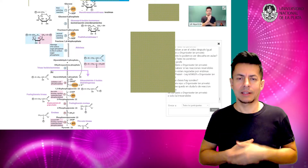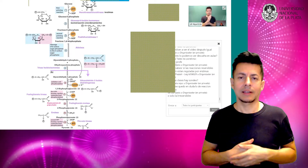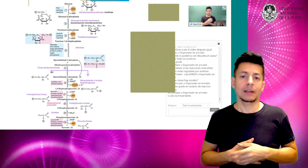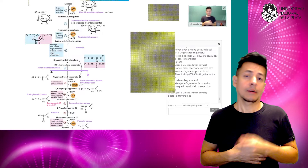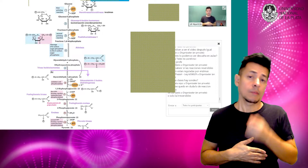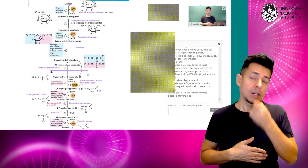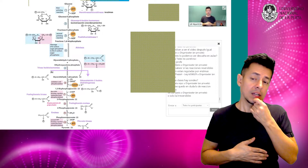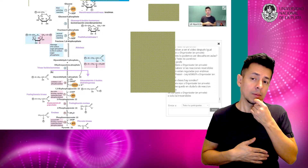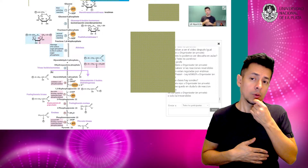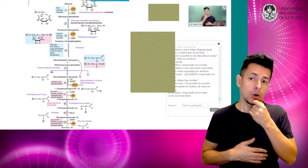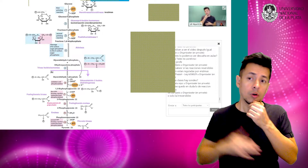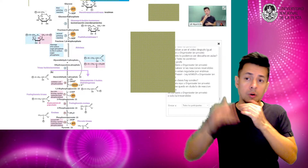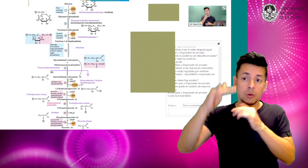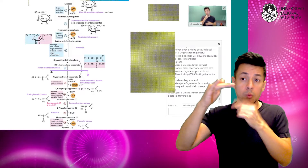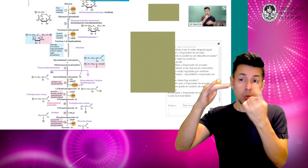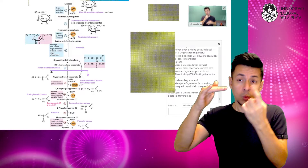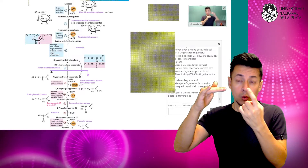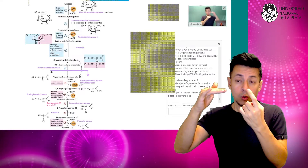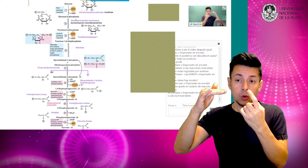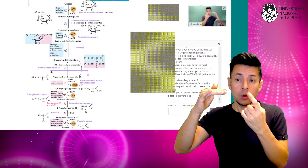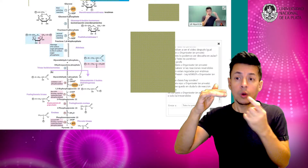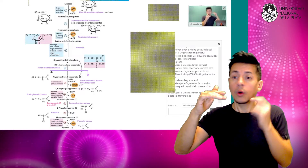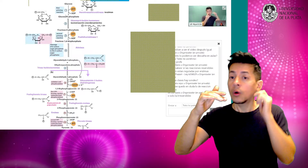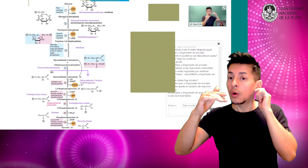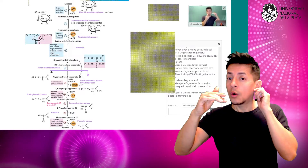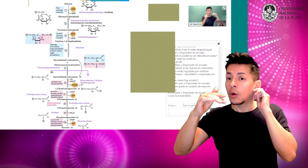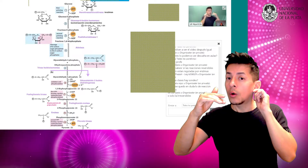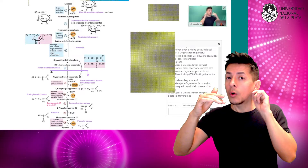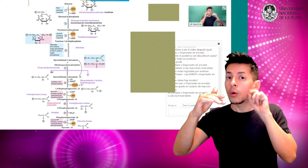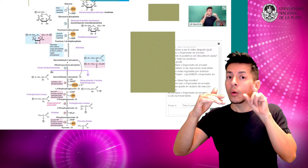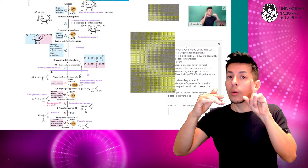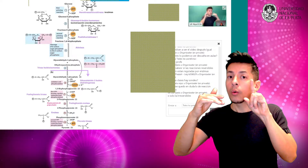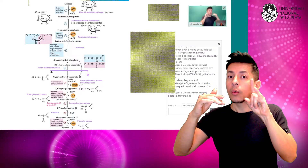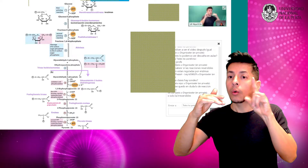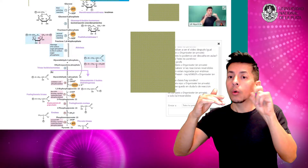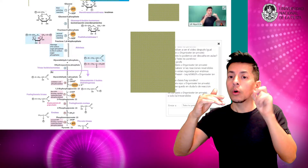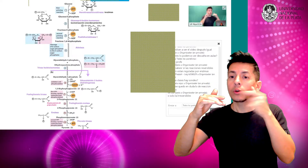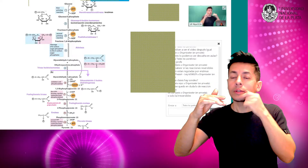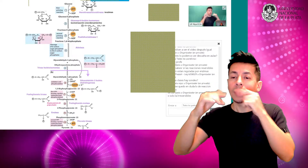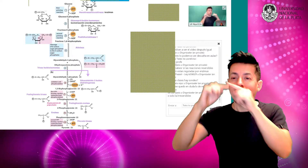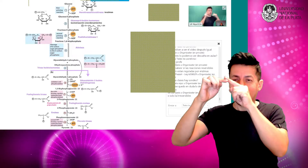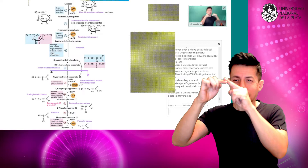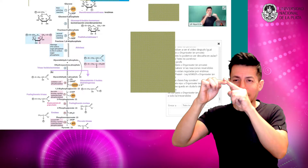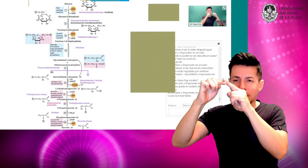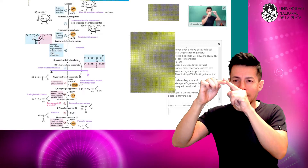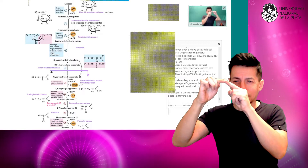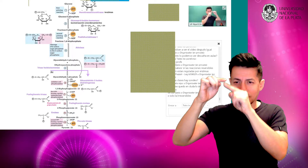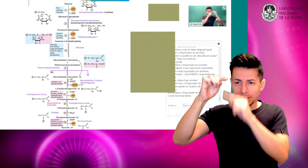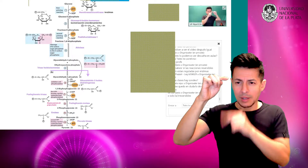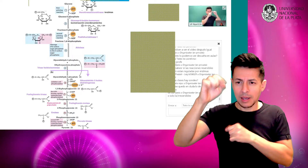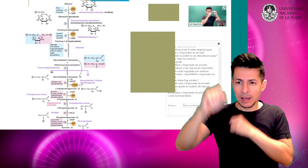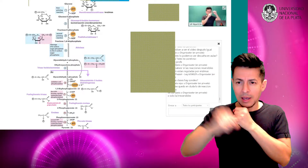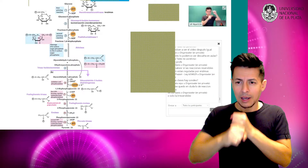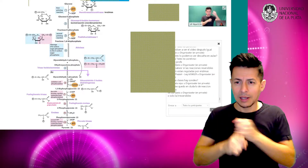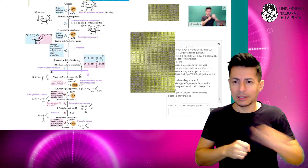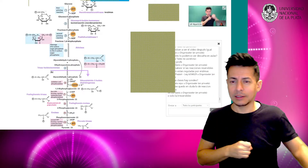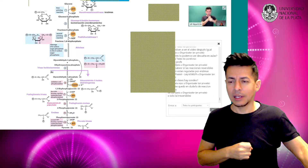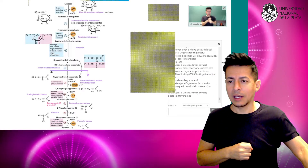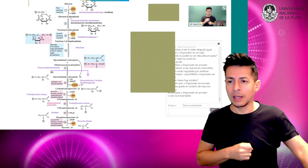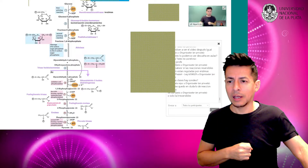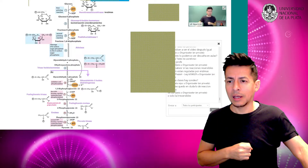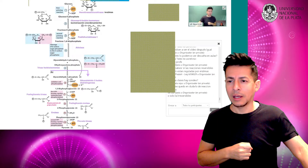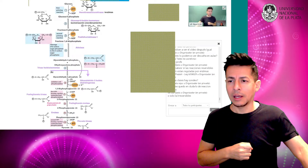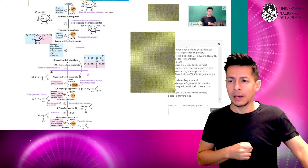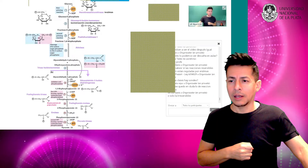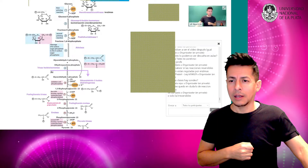reacción 1, fíjense que la flecha va desde la glucosa hasta la glucosa 6-fosfato. Es una reacción irreversible. Una vez que se transforma esto,